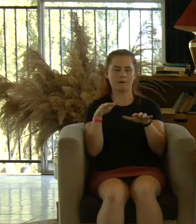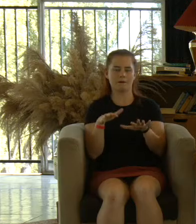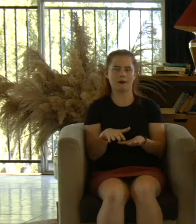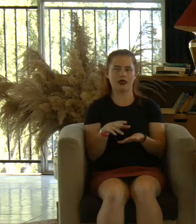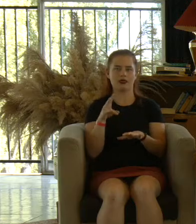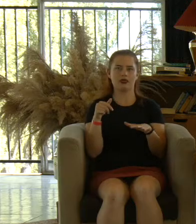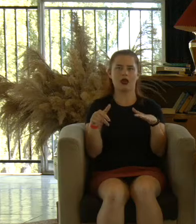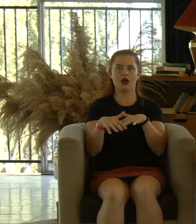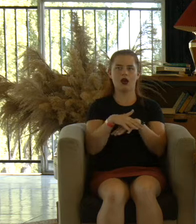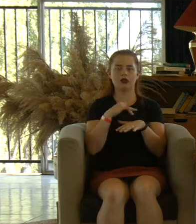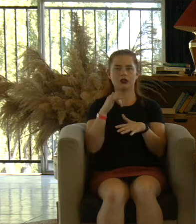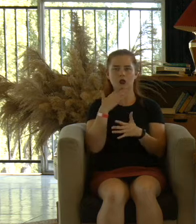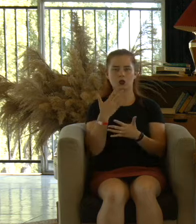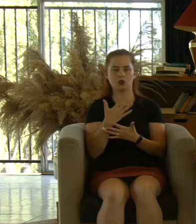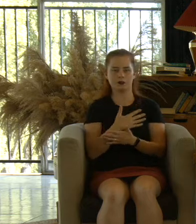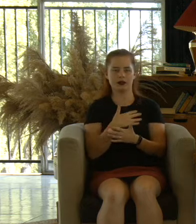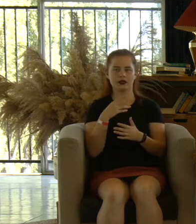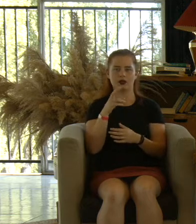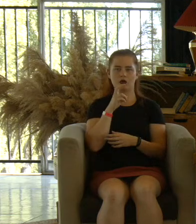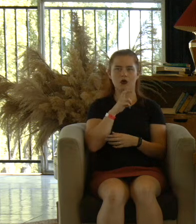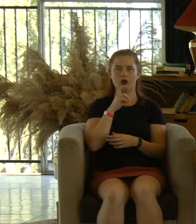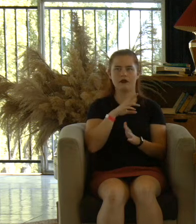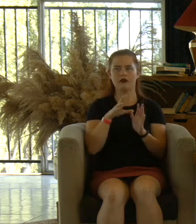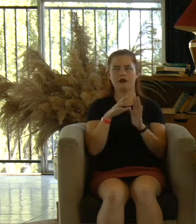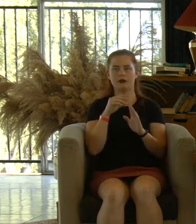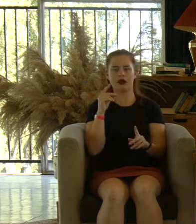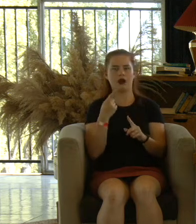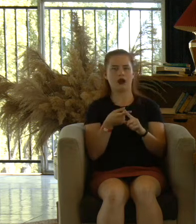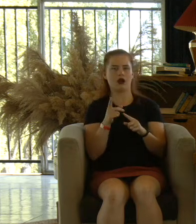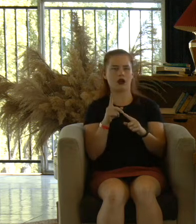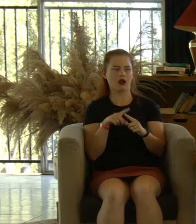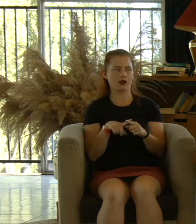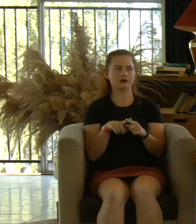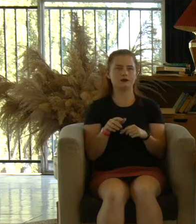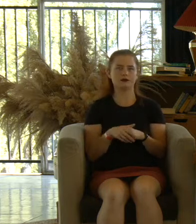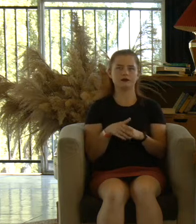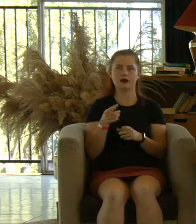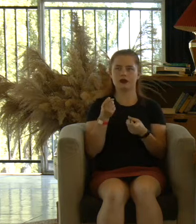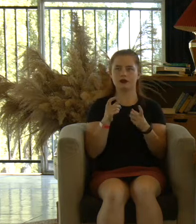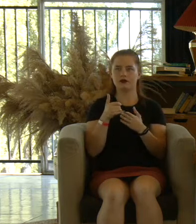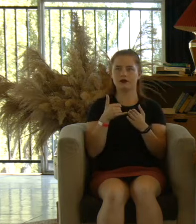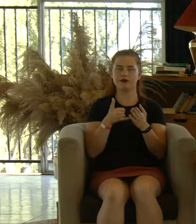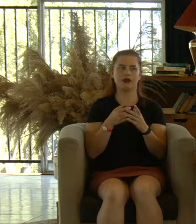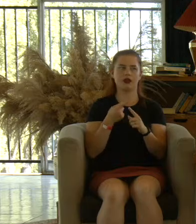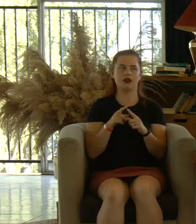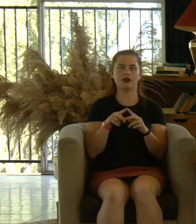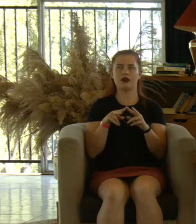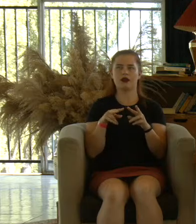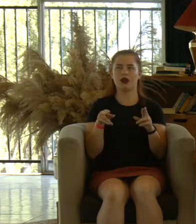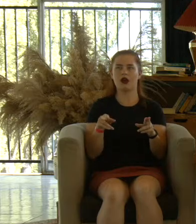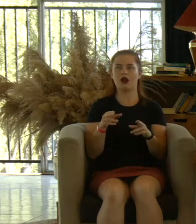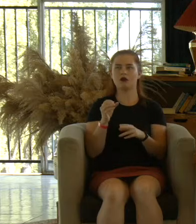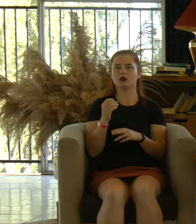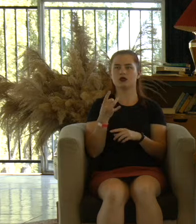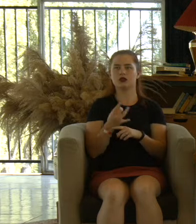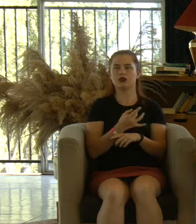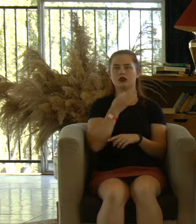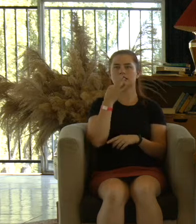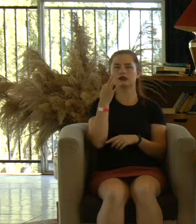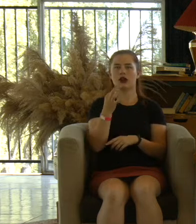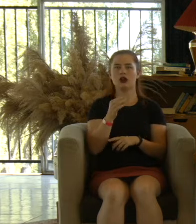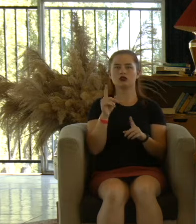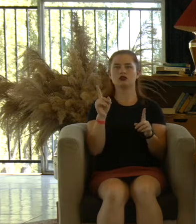любители кофе сейчас отдают ей предпочтение. Натуральные вина – это схожая история. Еще раз подчеркну, что ни в коем случае